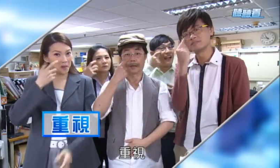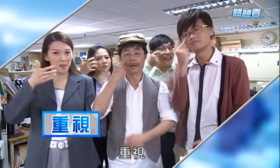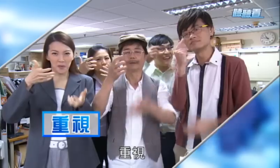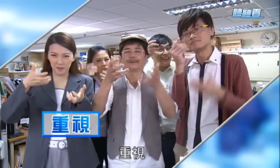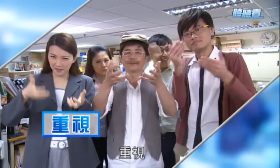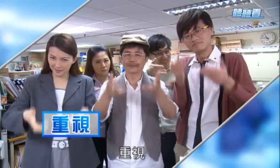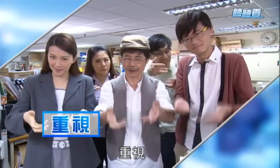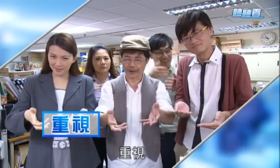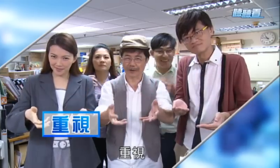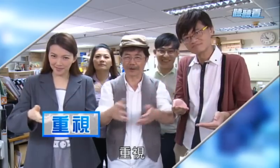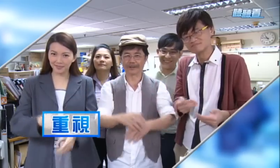重视，